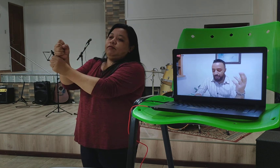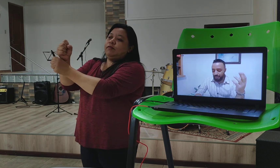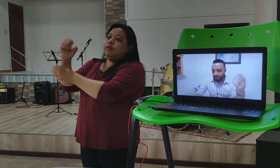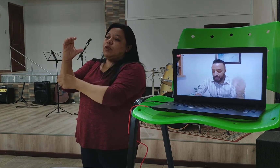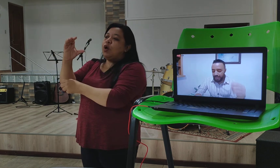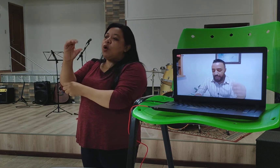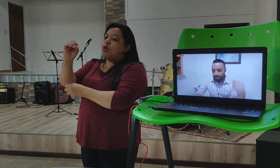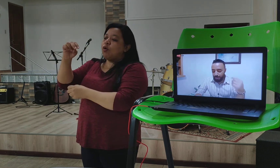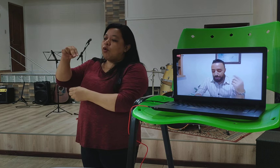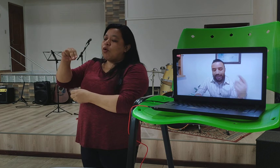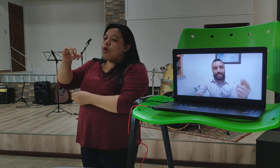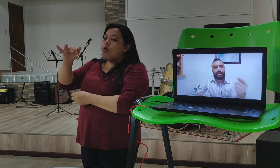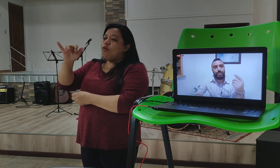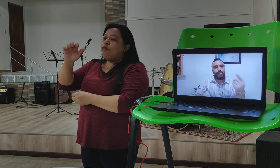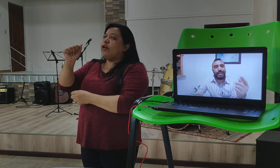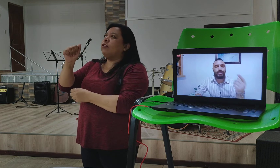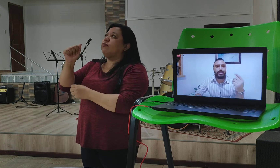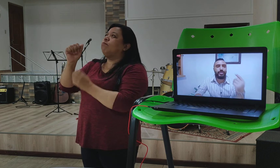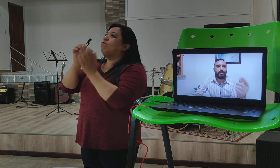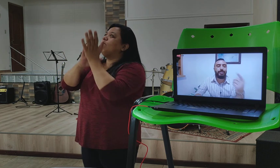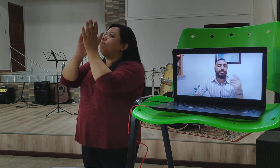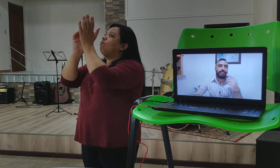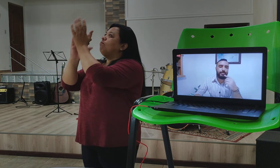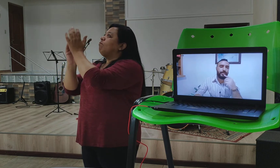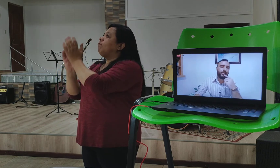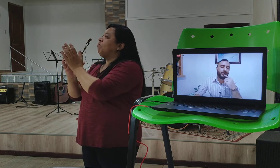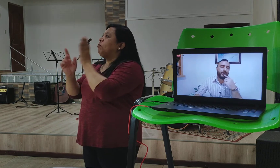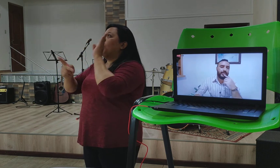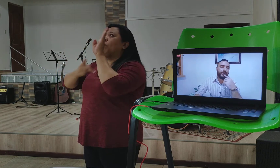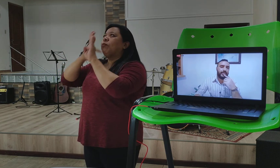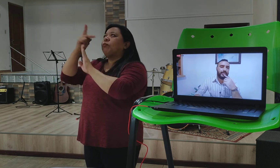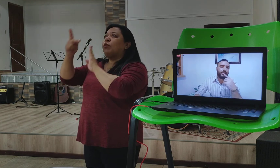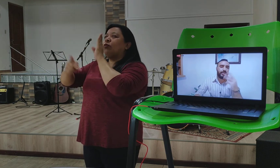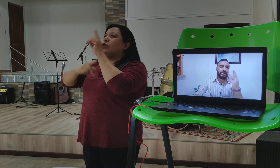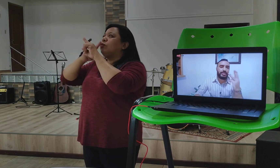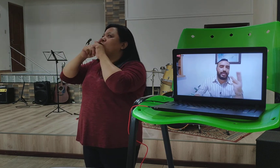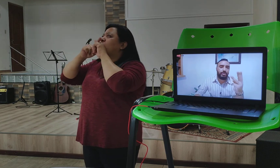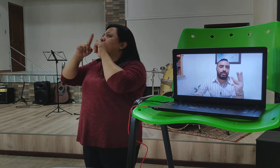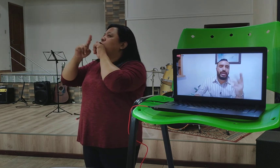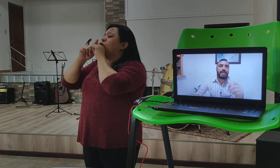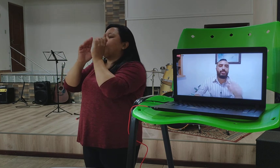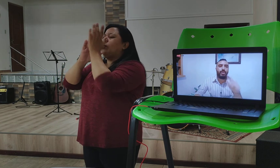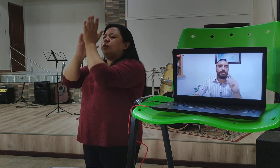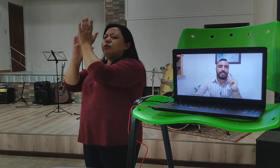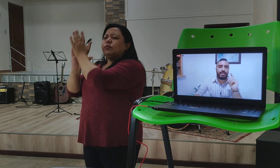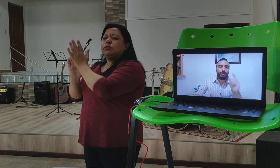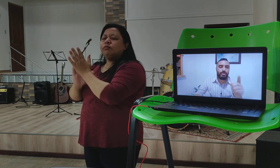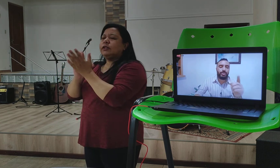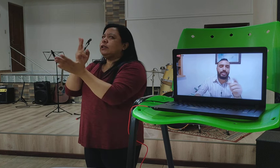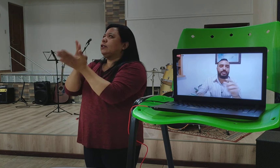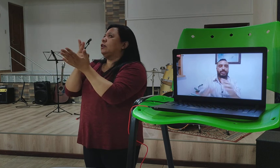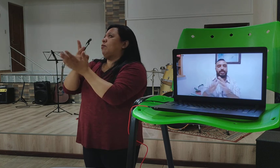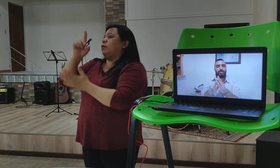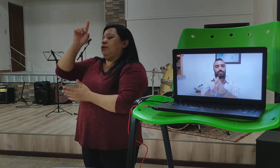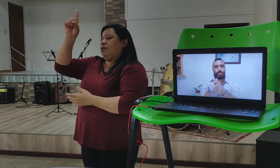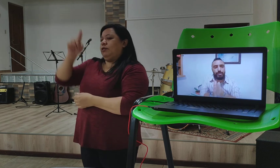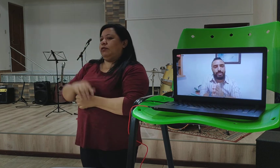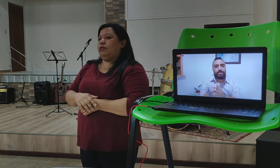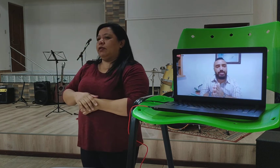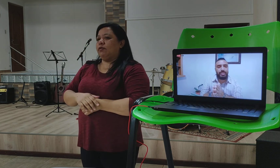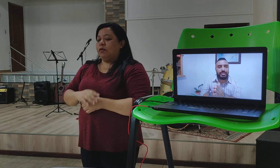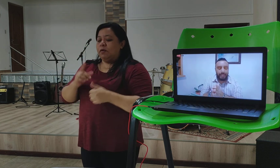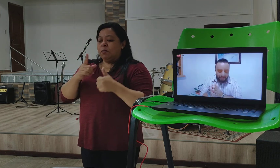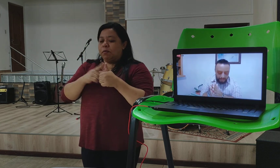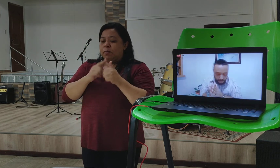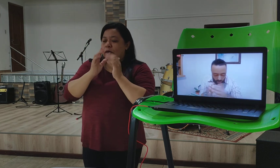que ele tinha em Deus. Ele promete louvar ao Senhor pelo livramento. Então, em terceiro lugar, o homem segundo o coração de Deus, nos